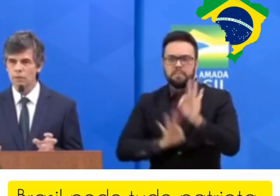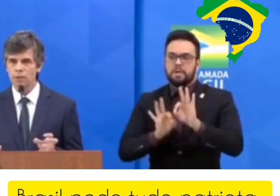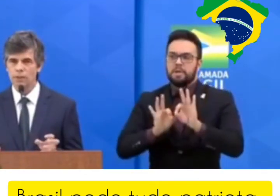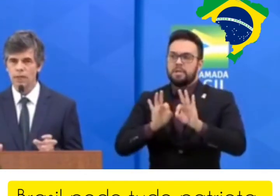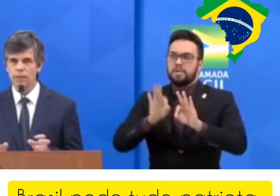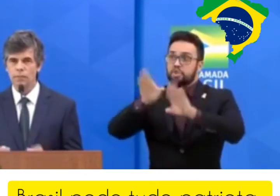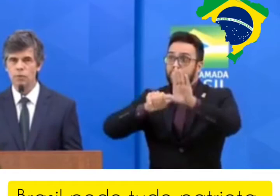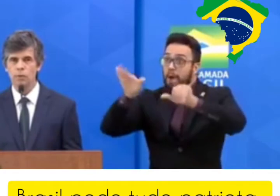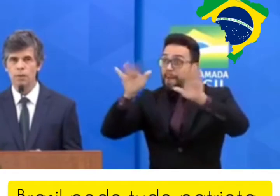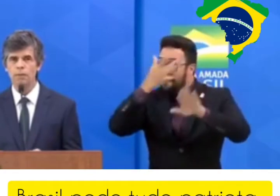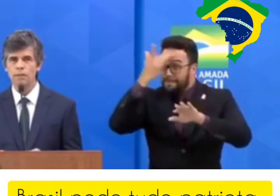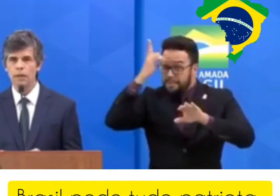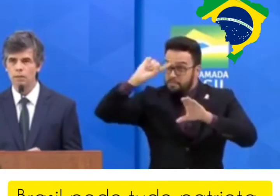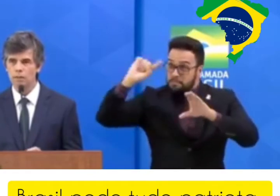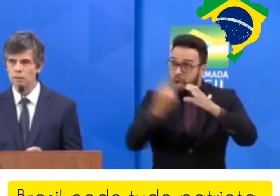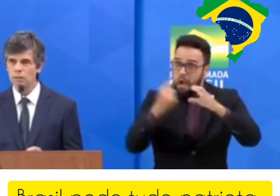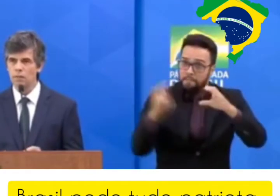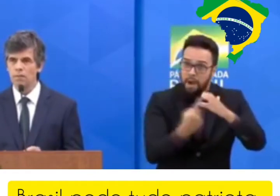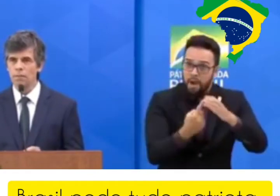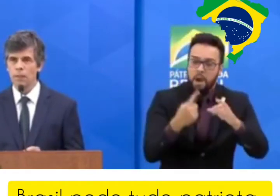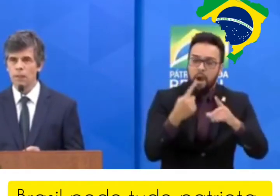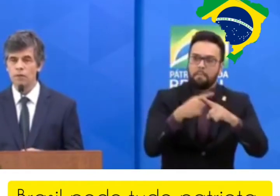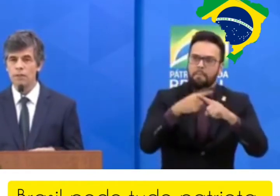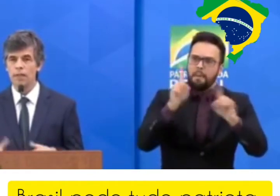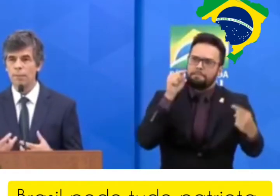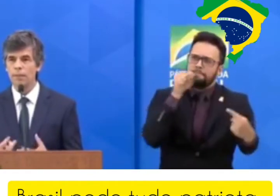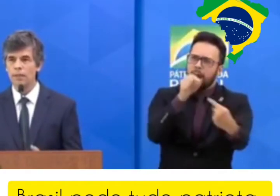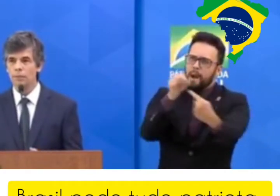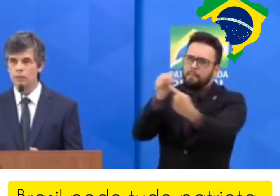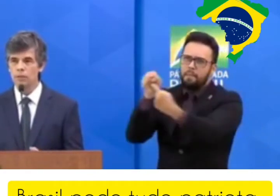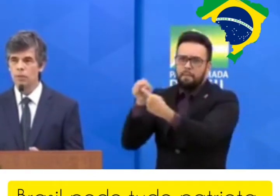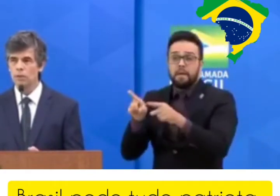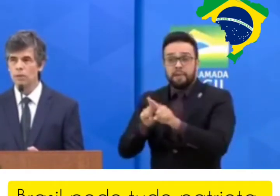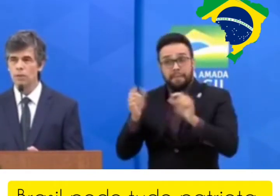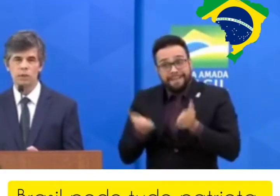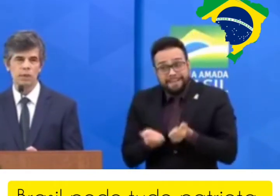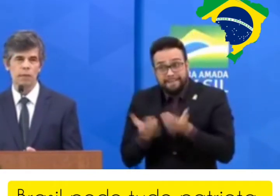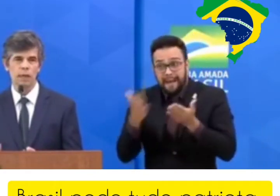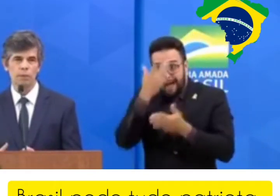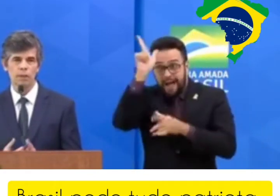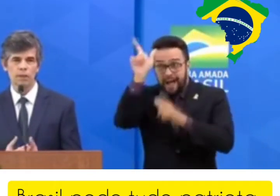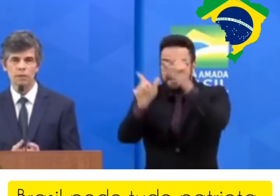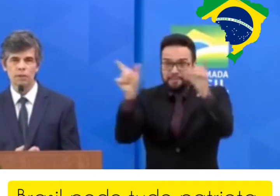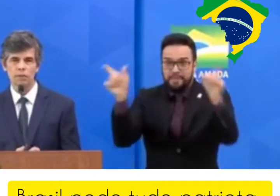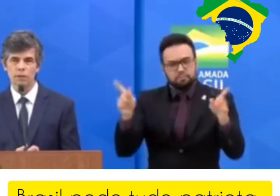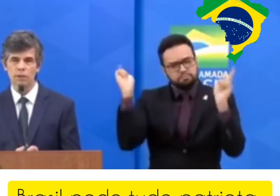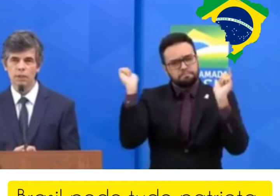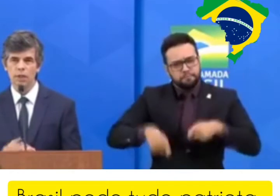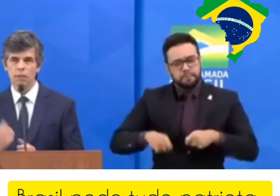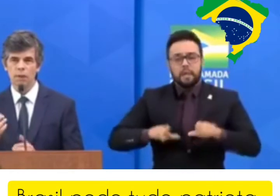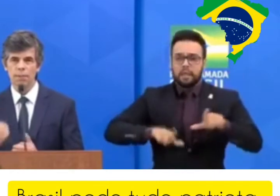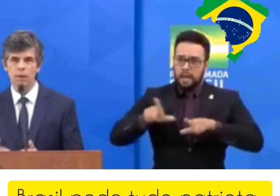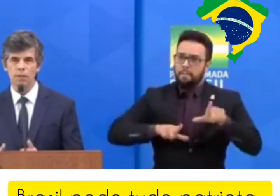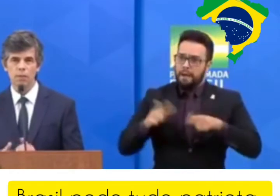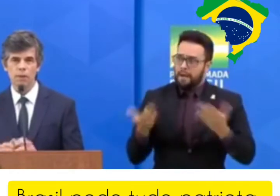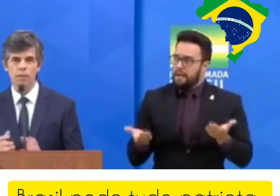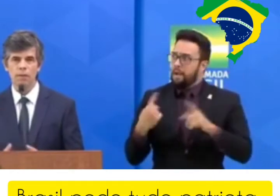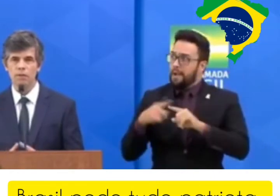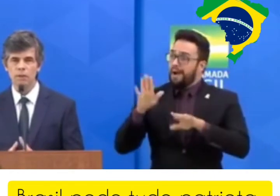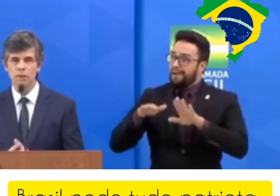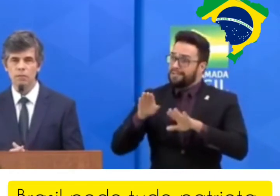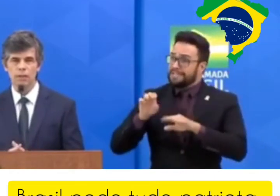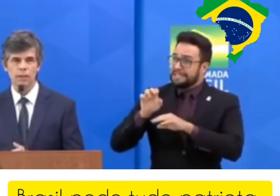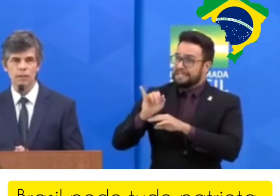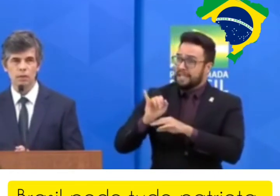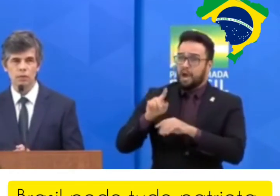trazer as pessoas certas para os problemas certos. E você dá para essas pessoas a condição de trabalhar, porque às vezes se você mapeia o problema,